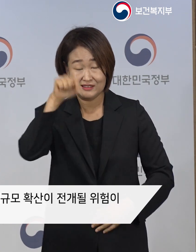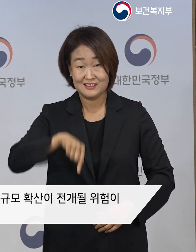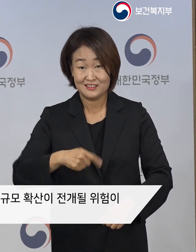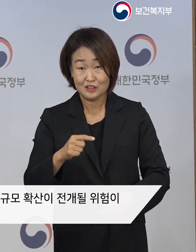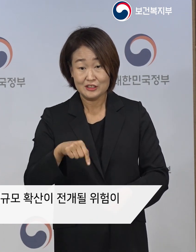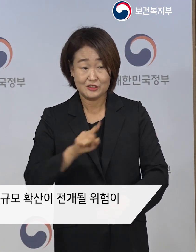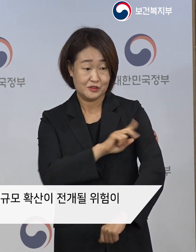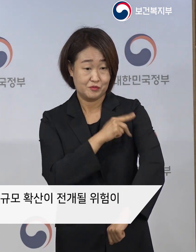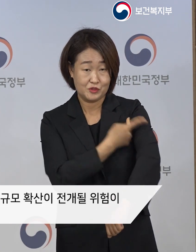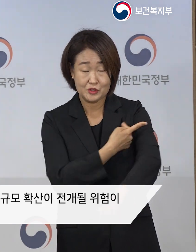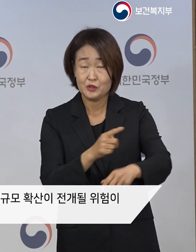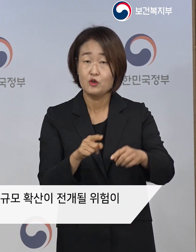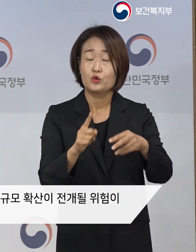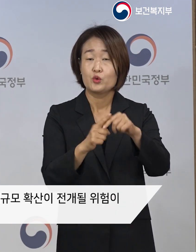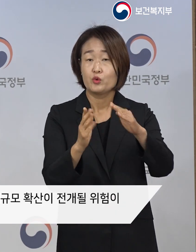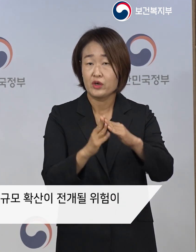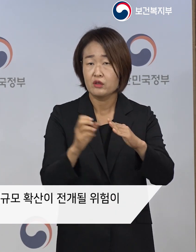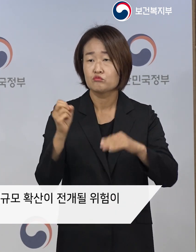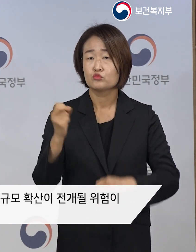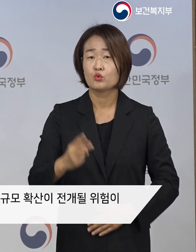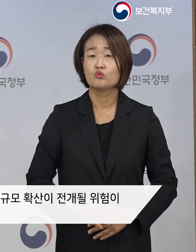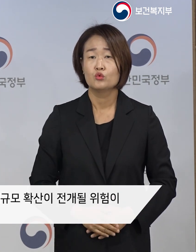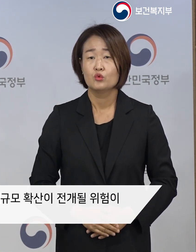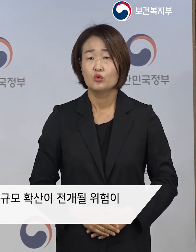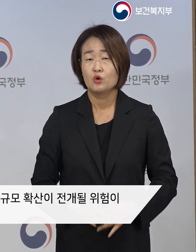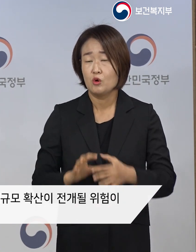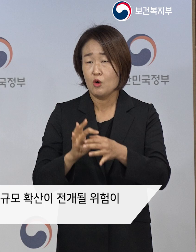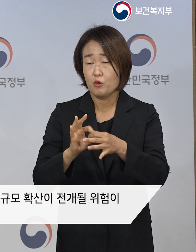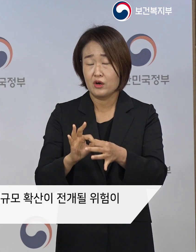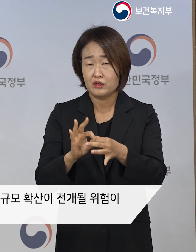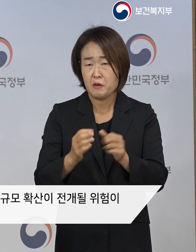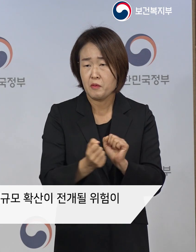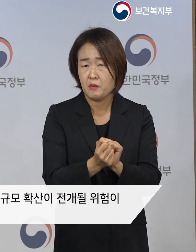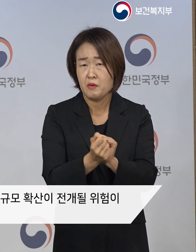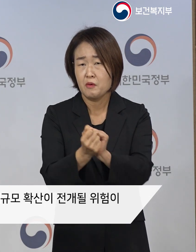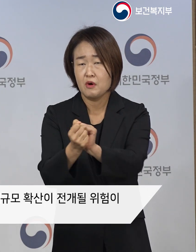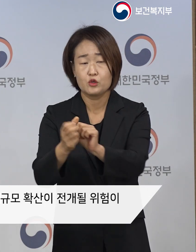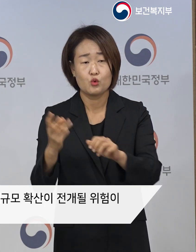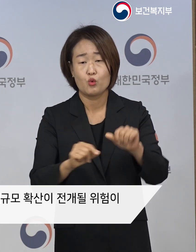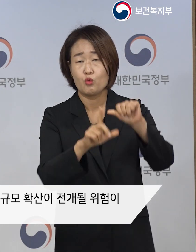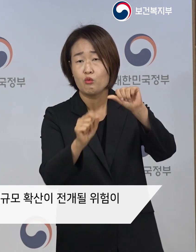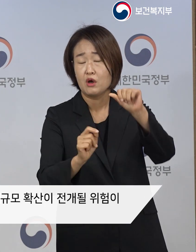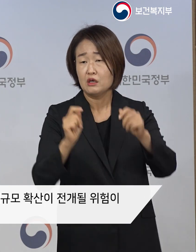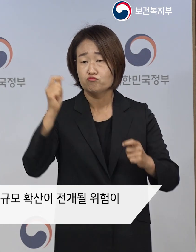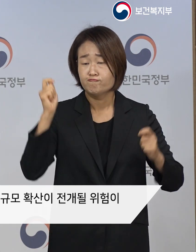같은 대규모 확산이 전개될 위험이 그 어느 때보다 높은 상황입니다.